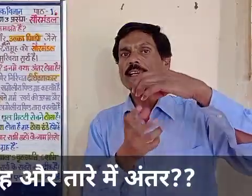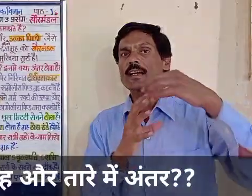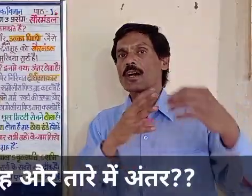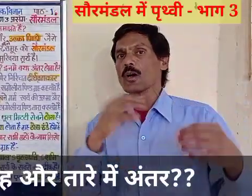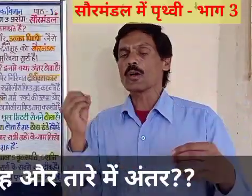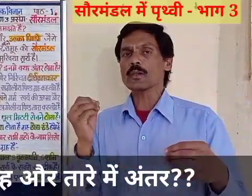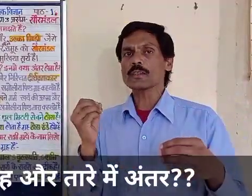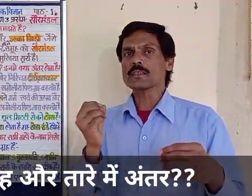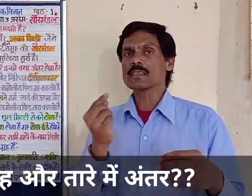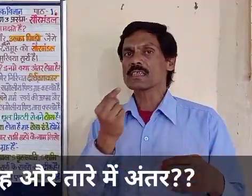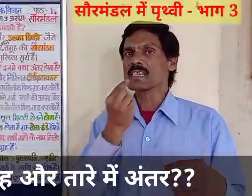ग्रह और